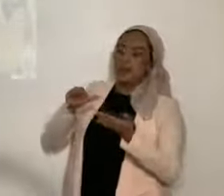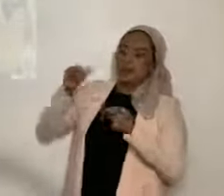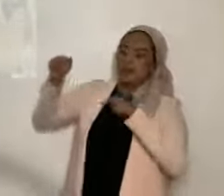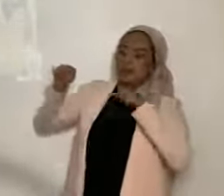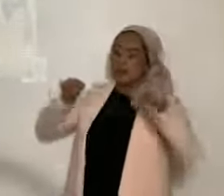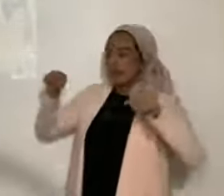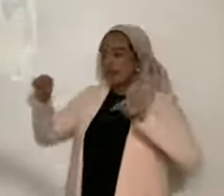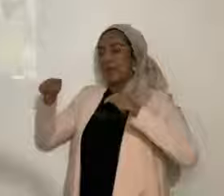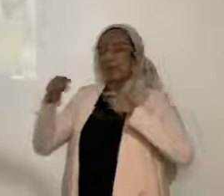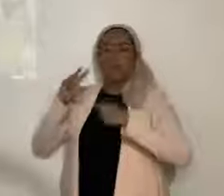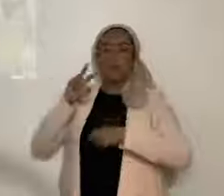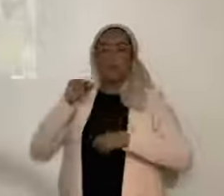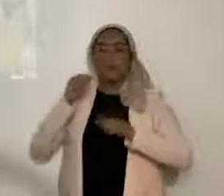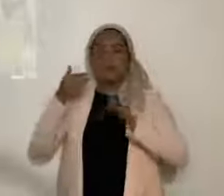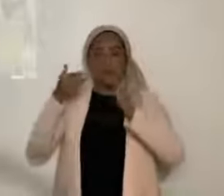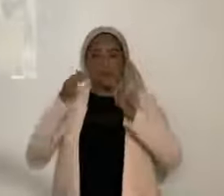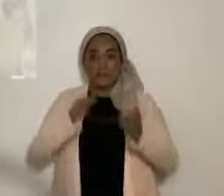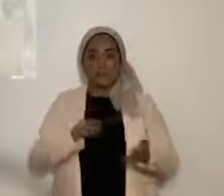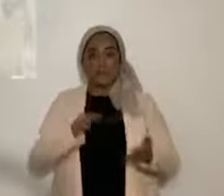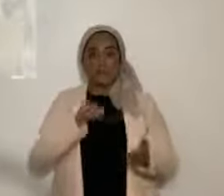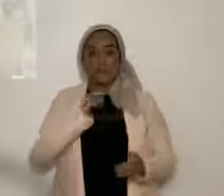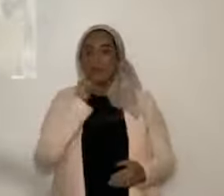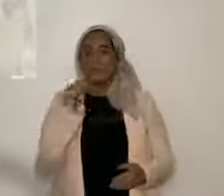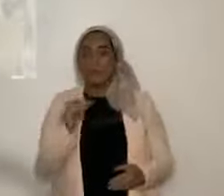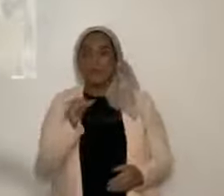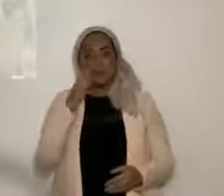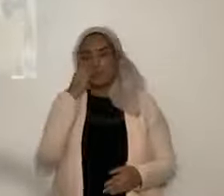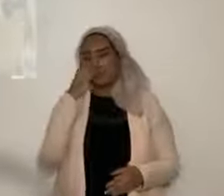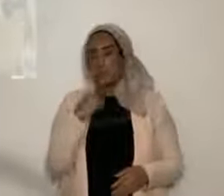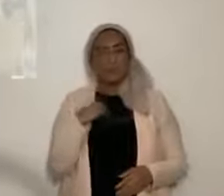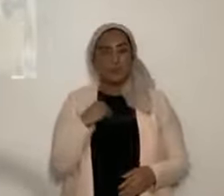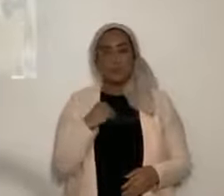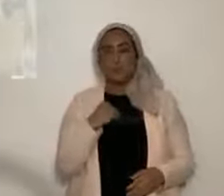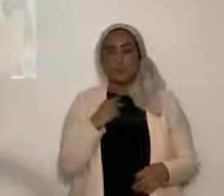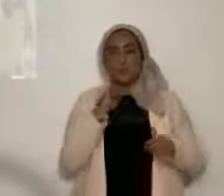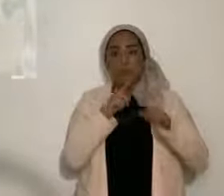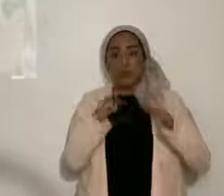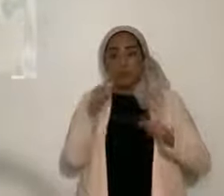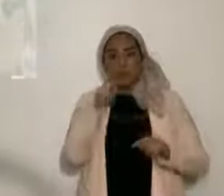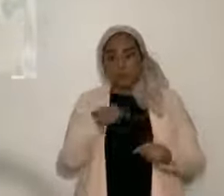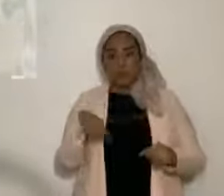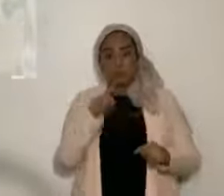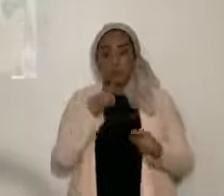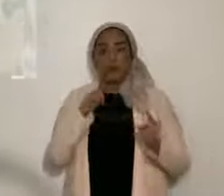allá. No, los muertos no están dormidos, sino